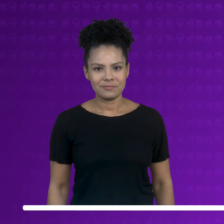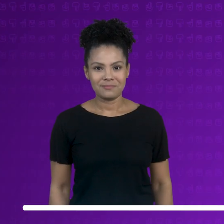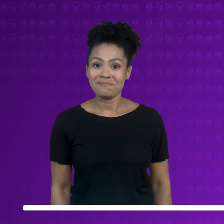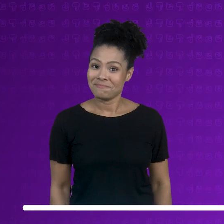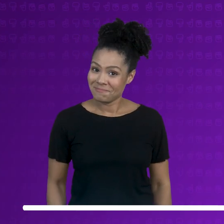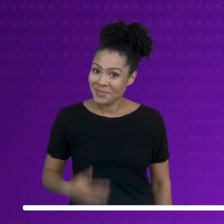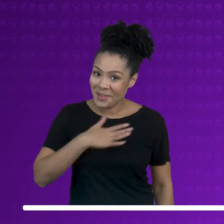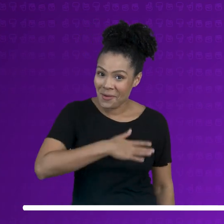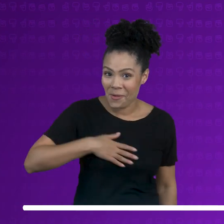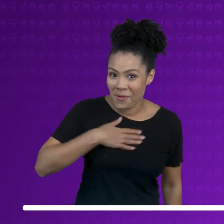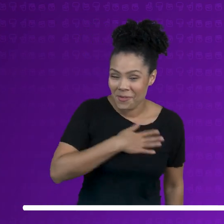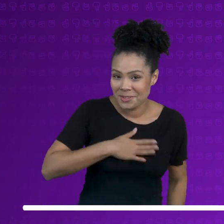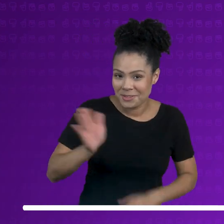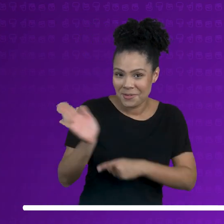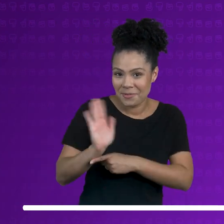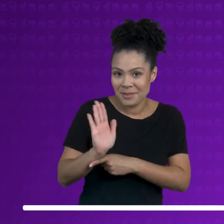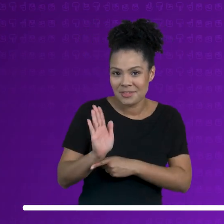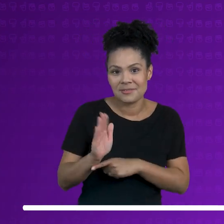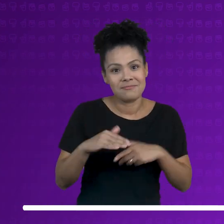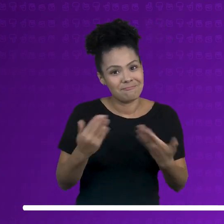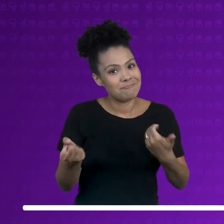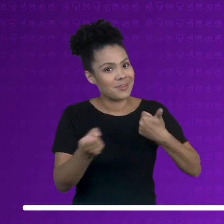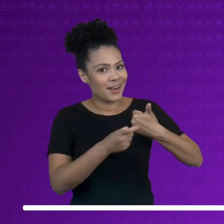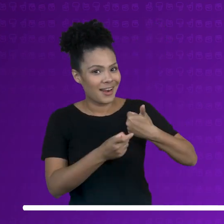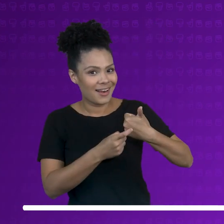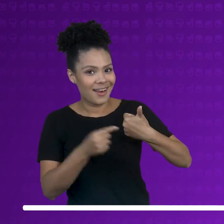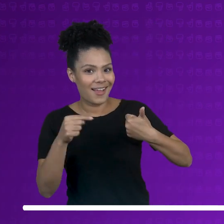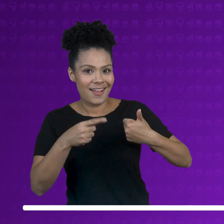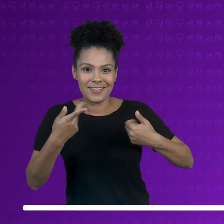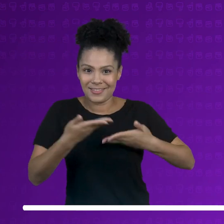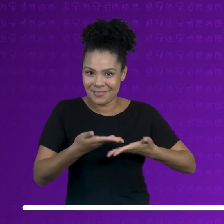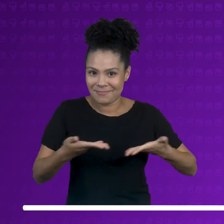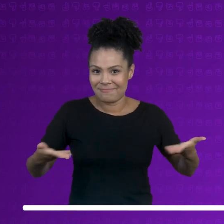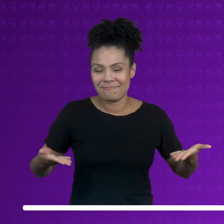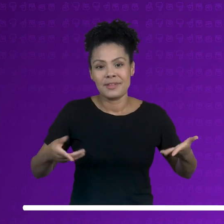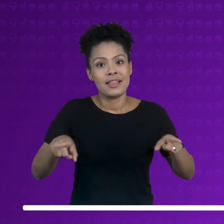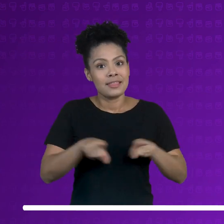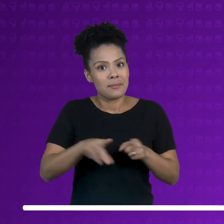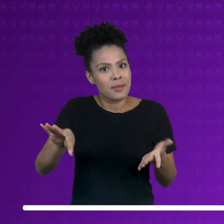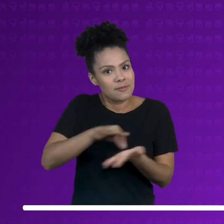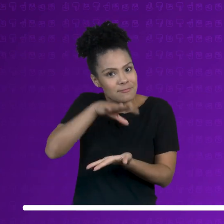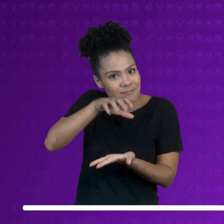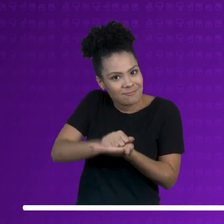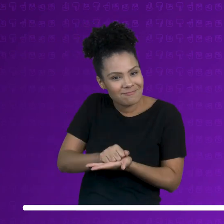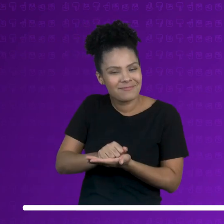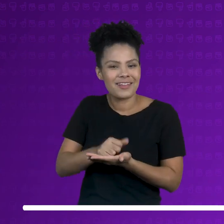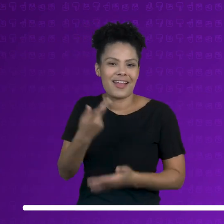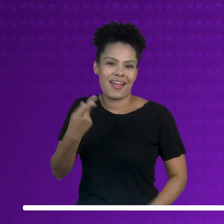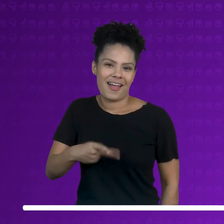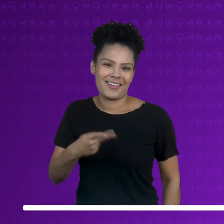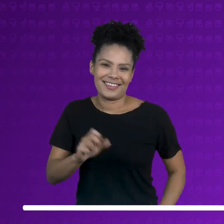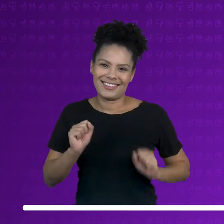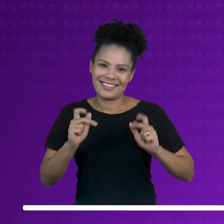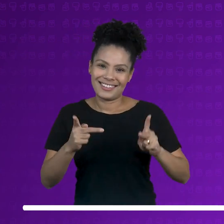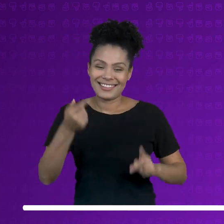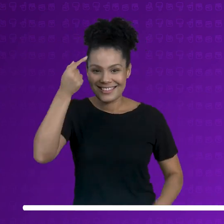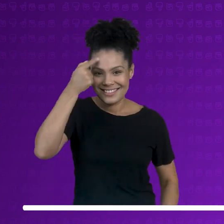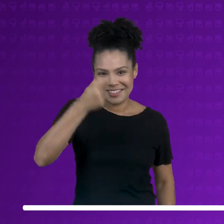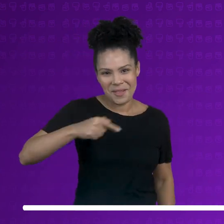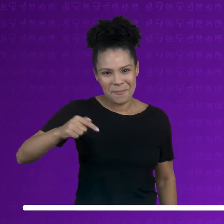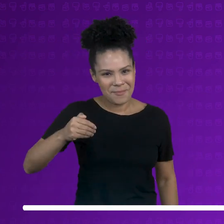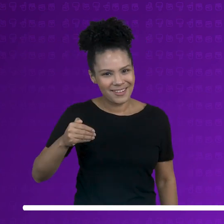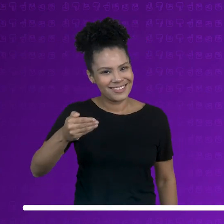E aí, gostou desse vídeo? Então deixa o seu like aqui embaixo, se inscreva no canal. Nós voltamos na próxima semana.